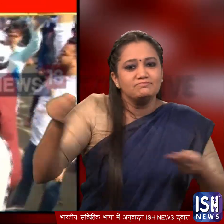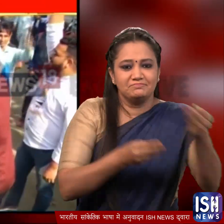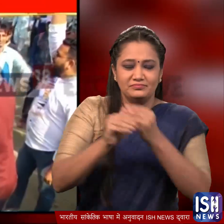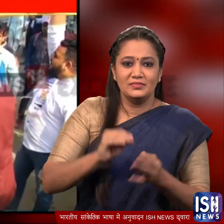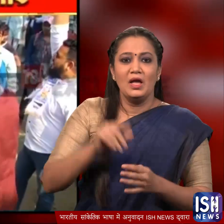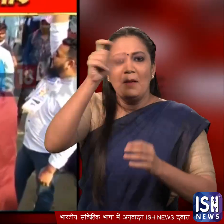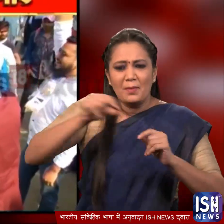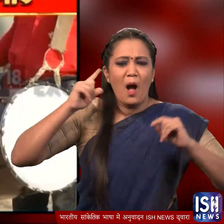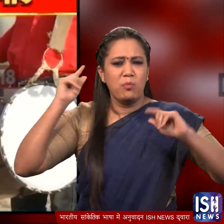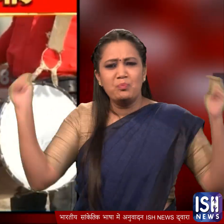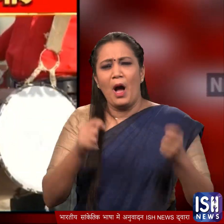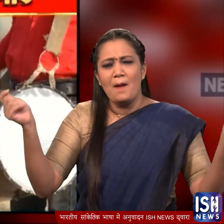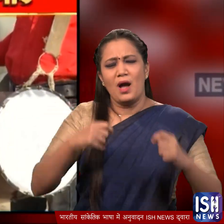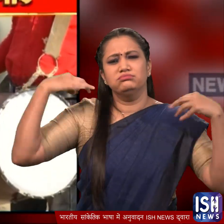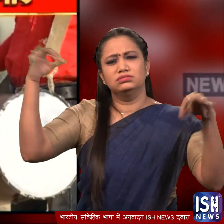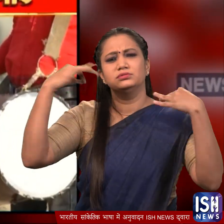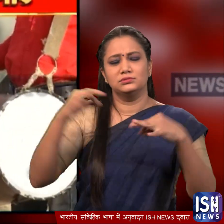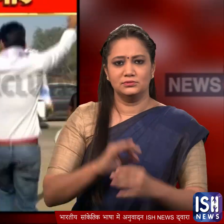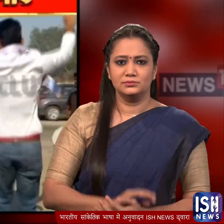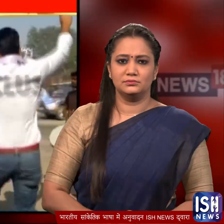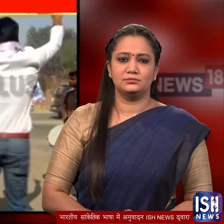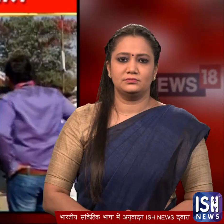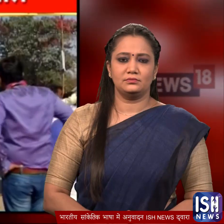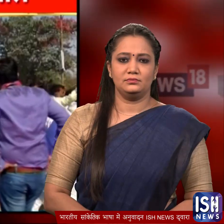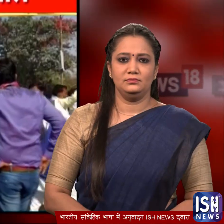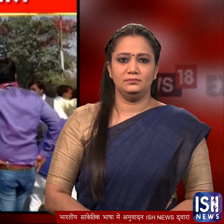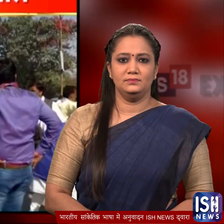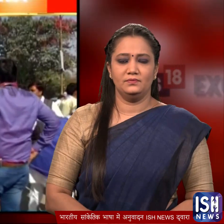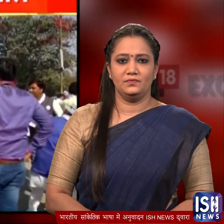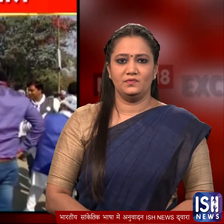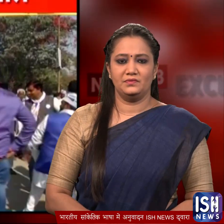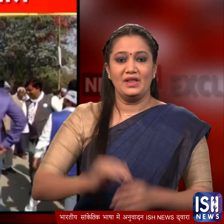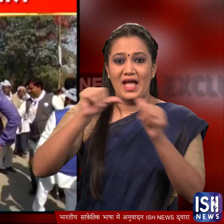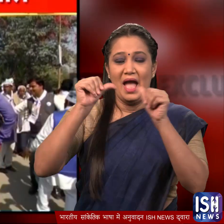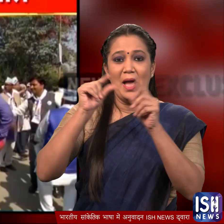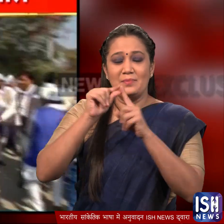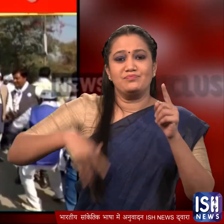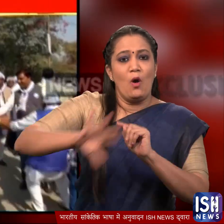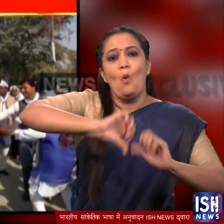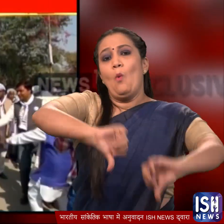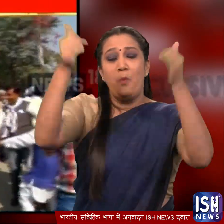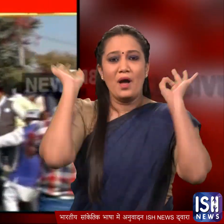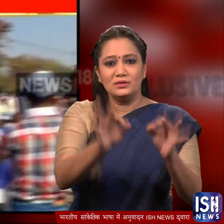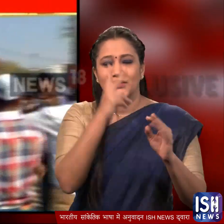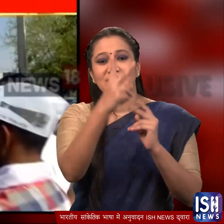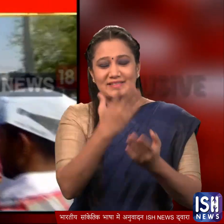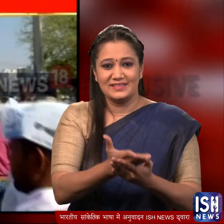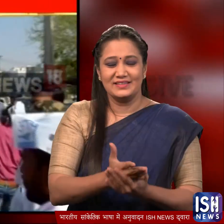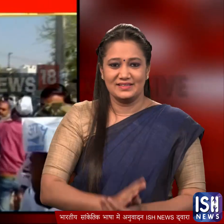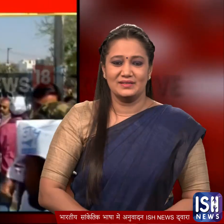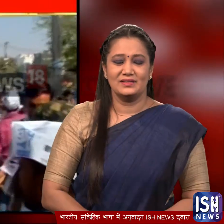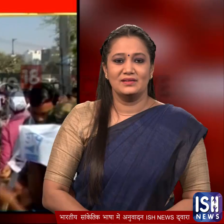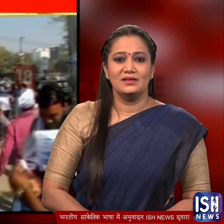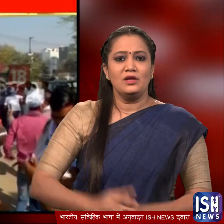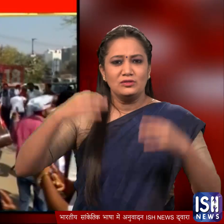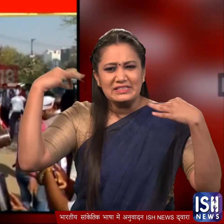मुंह मीठा कराने लगे। वहां पार्टी के लोग ढोल की थाप पर जमकर झूमे। उपचुनाव में आम आदमी पार्टी ने बाजी मारी है। तस्वीरें